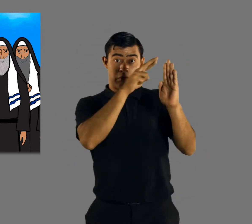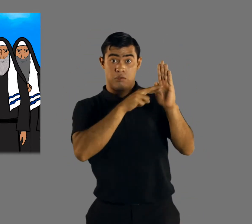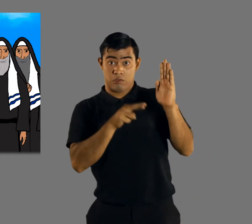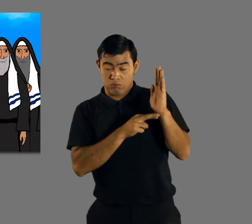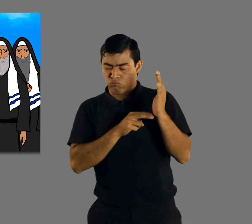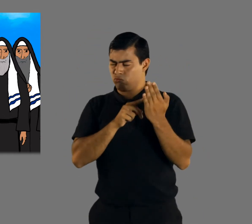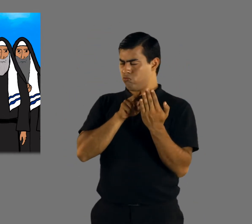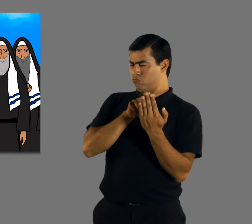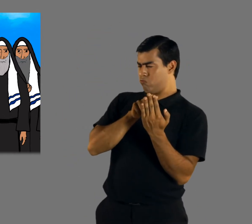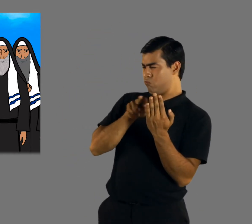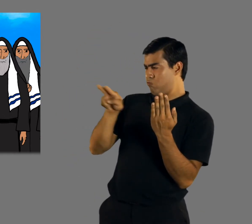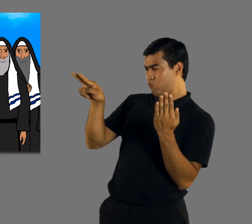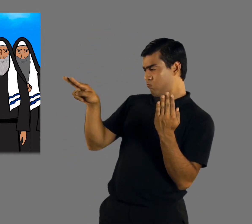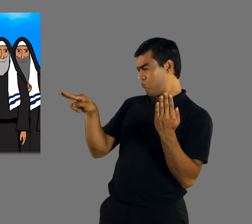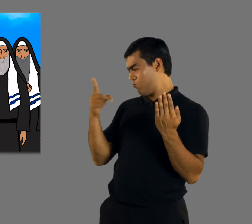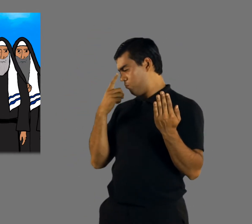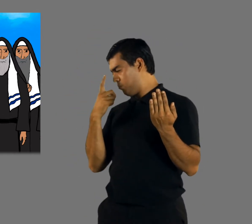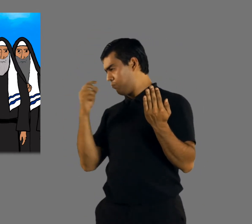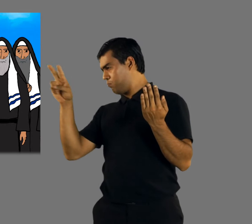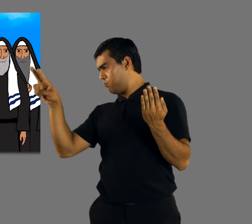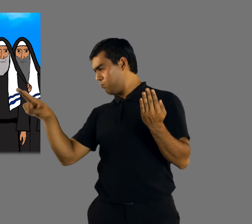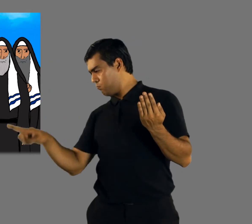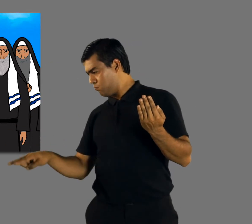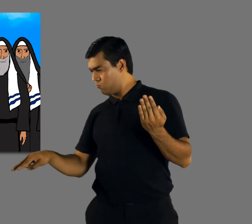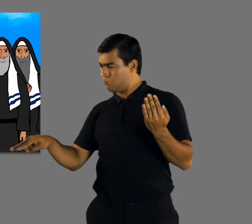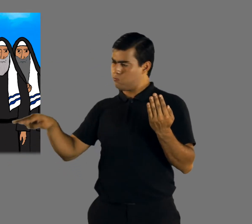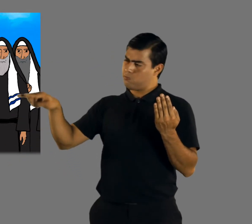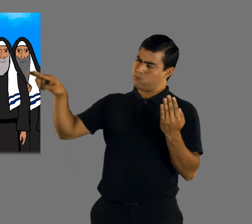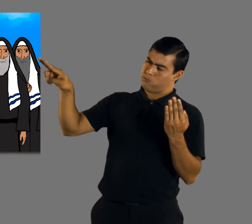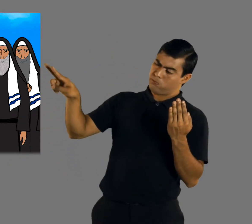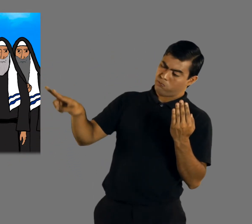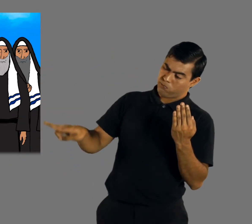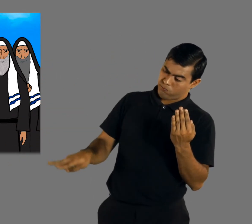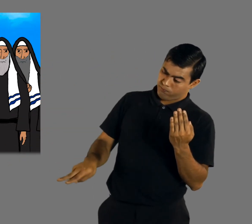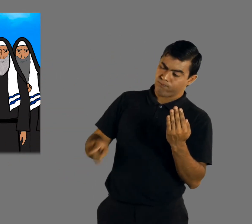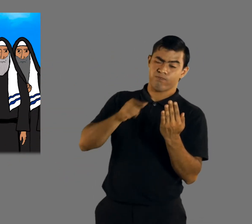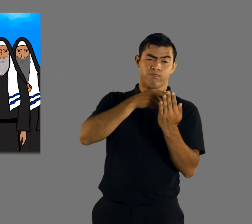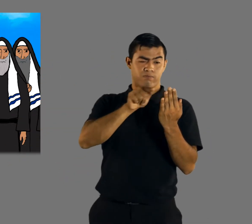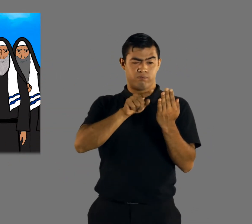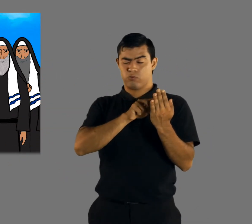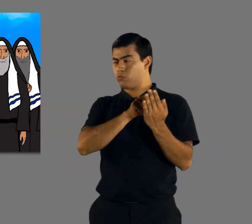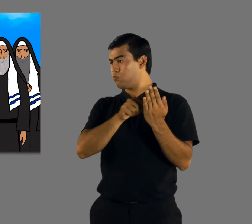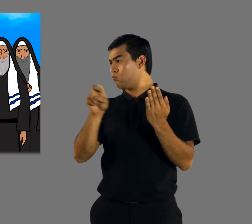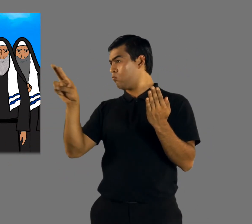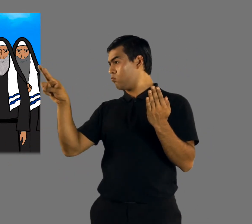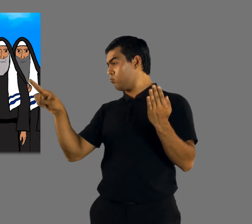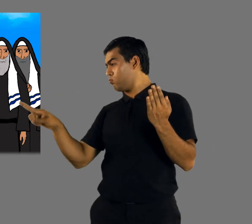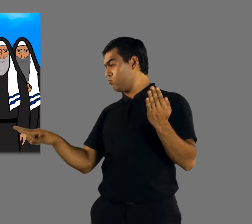más reglamentos por sus propias cuentas. ¿Qué hacían ellos? Los fariseos examinaban y controlaban a las